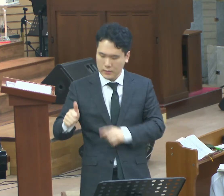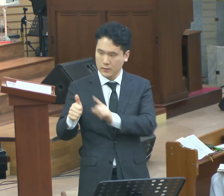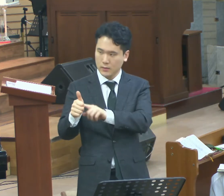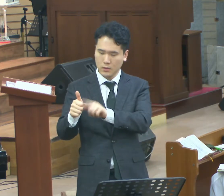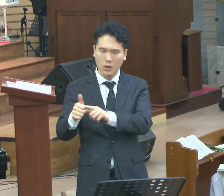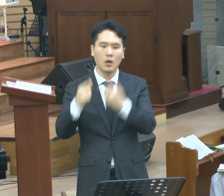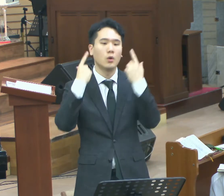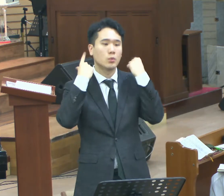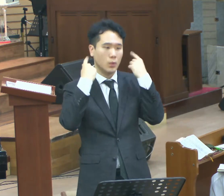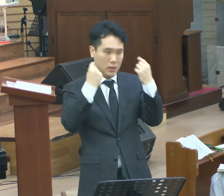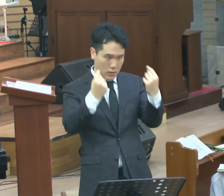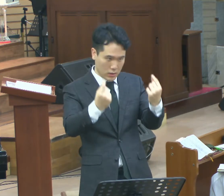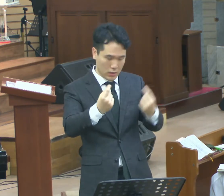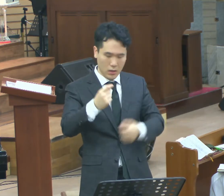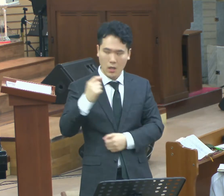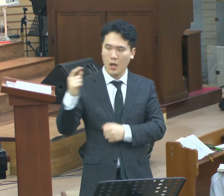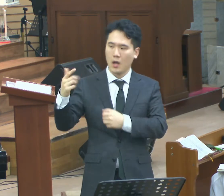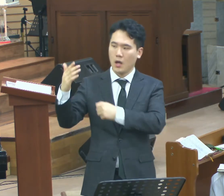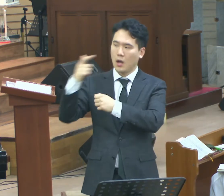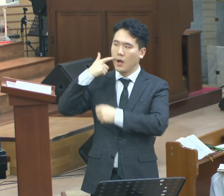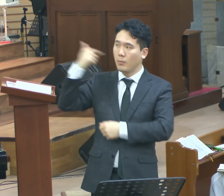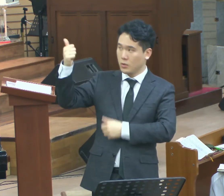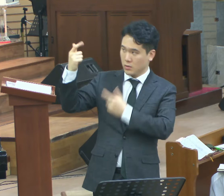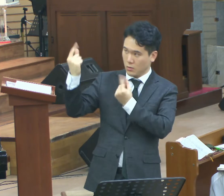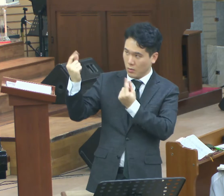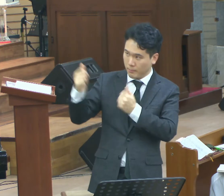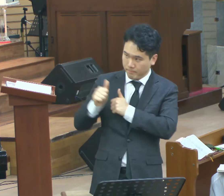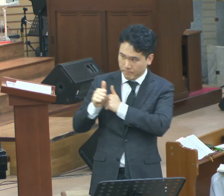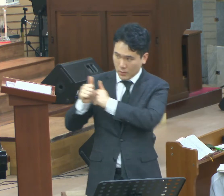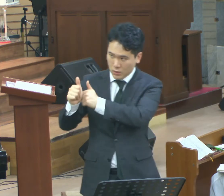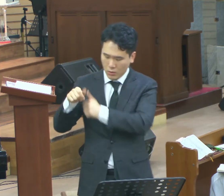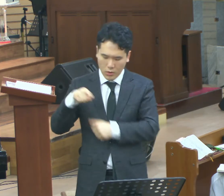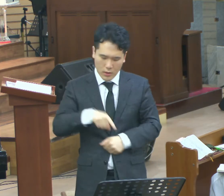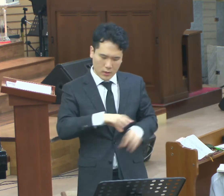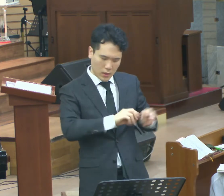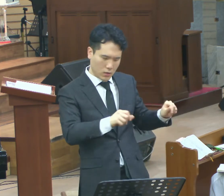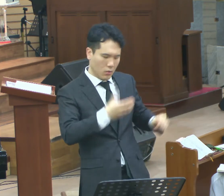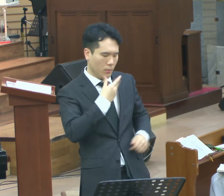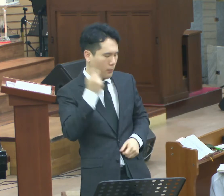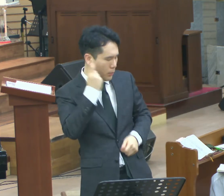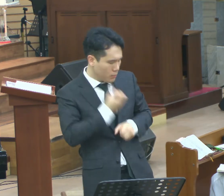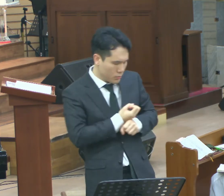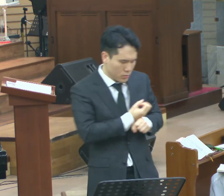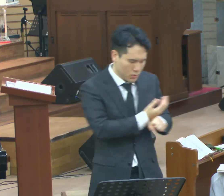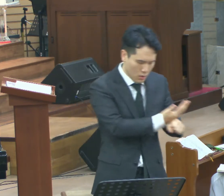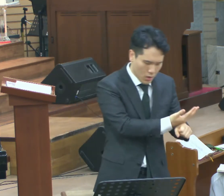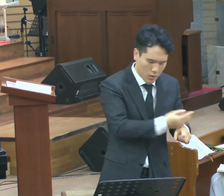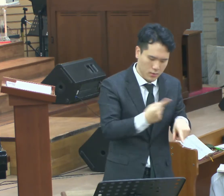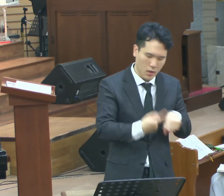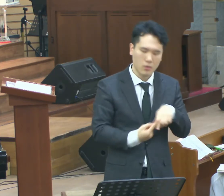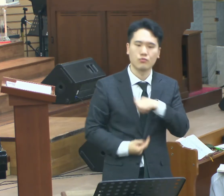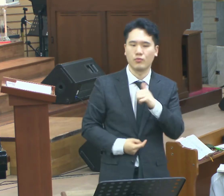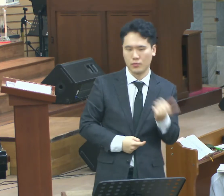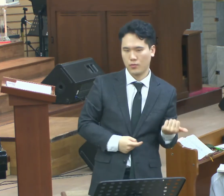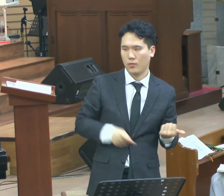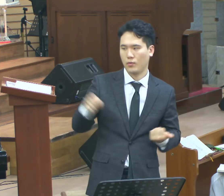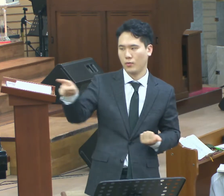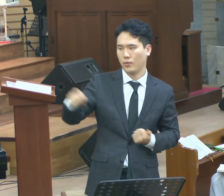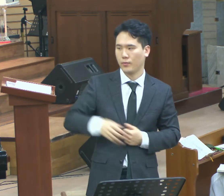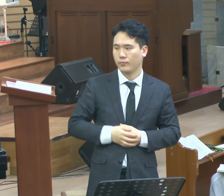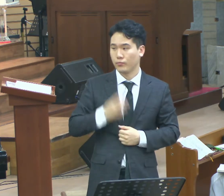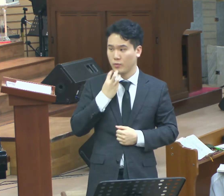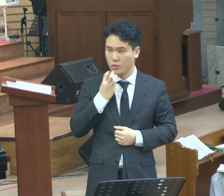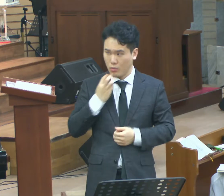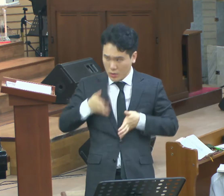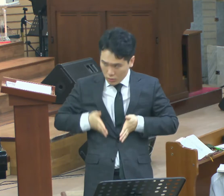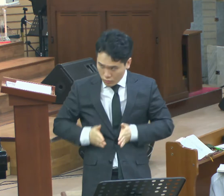사역하다가 죽었어요. 그 아들의 묘비예요. 여기 읽어보면 서울에서 출생, 부산에서 서거 이렇게 돼